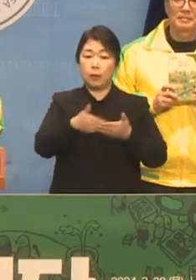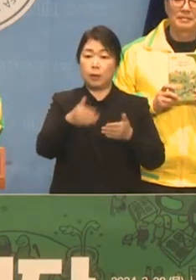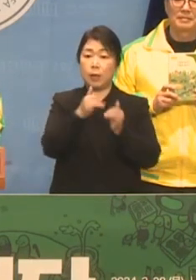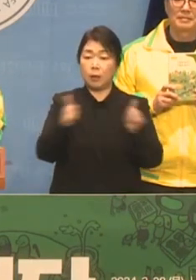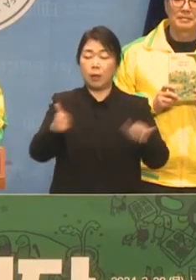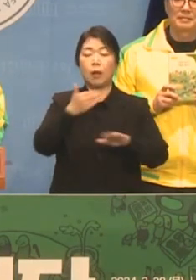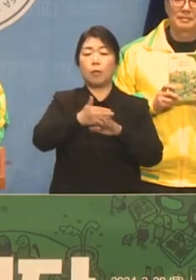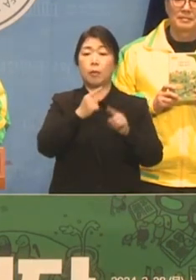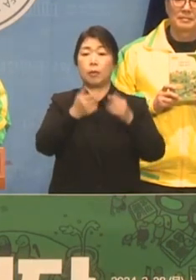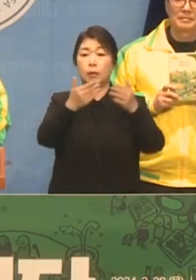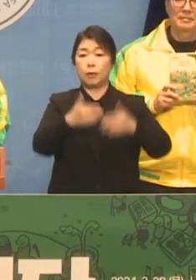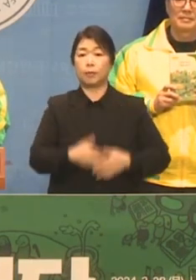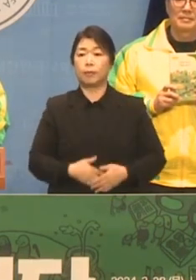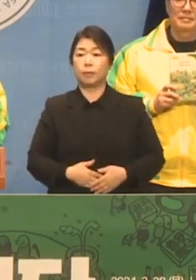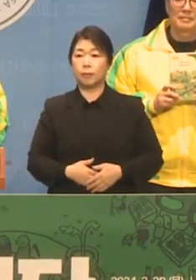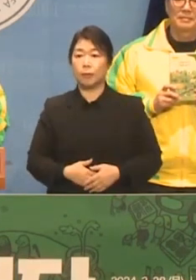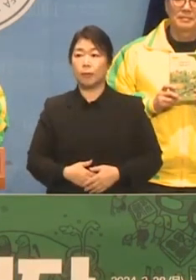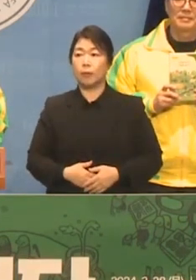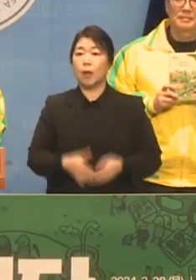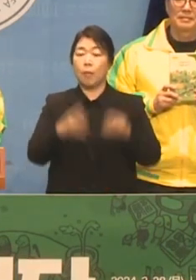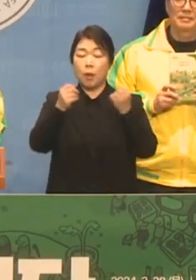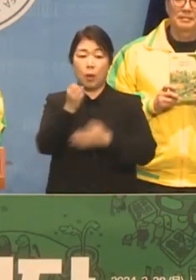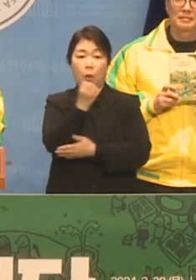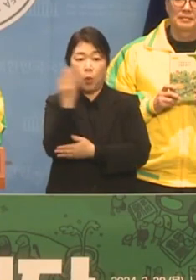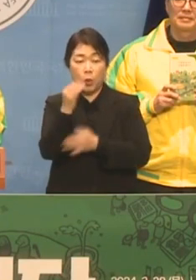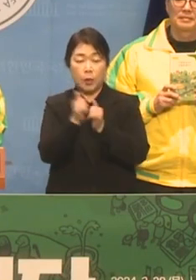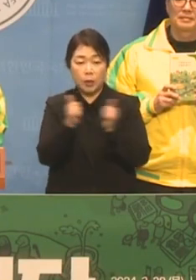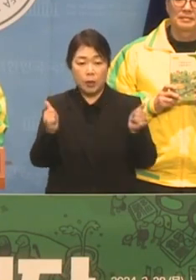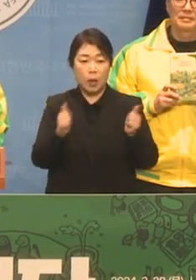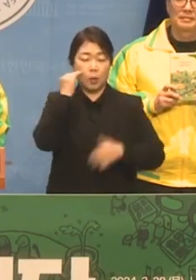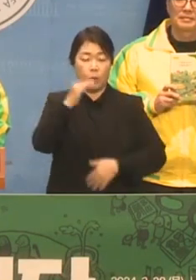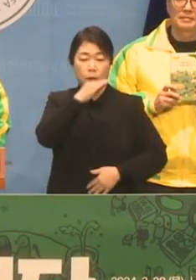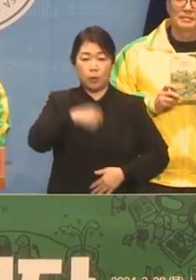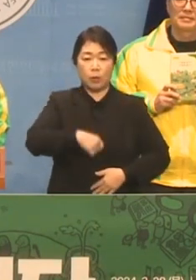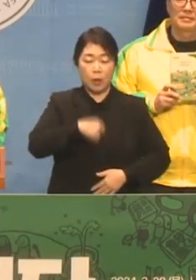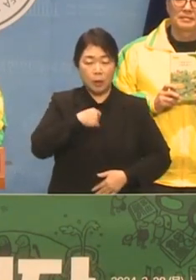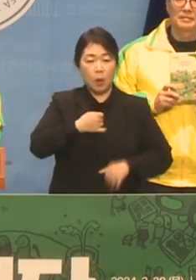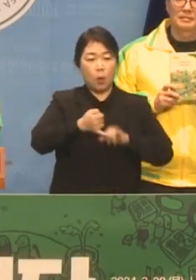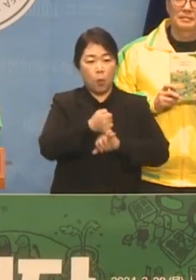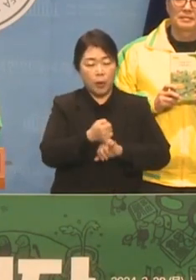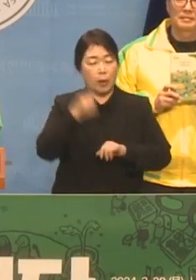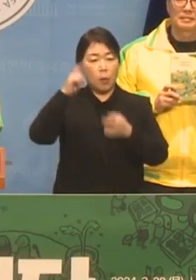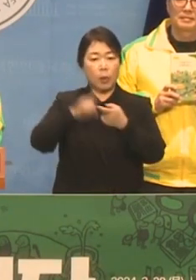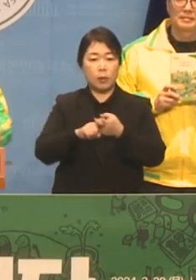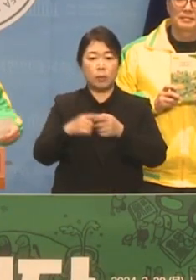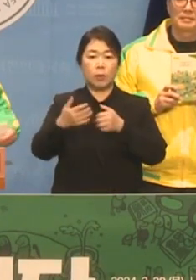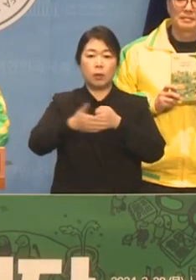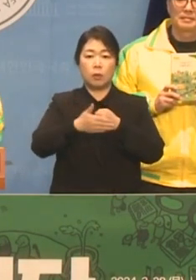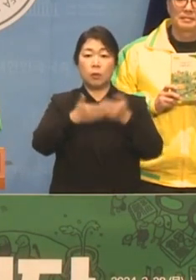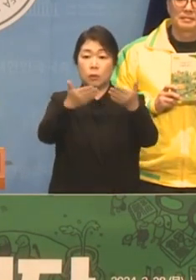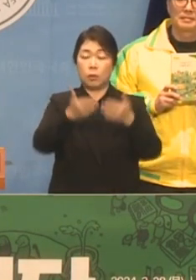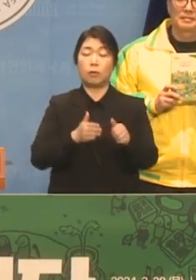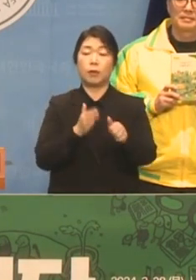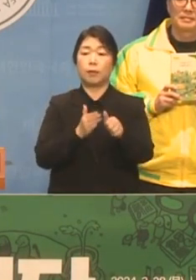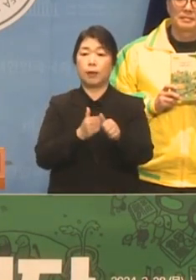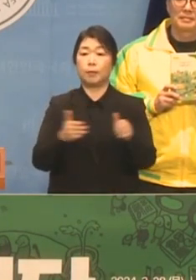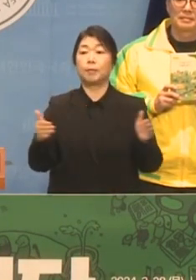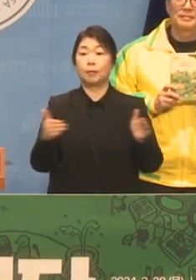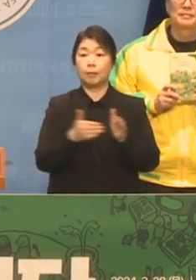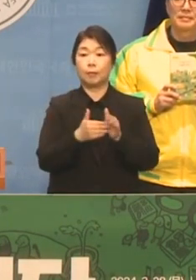드립니다 그리고 많은 언론인들의 녹색 정의당의 정책 공약에 많은 관심과 응원을 부탁드리겠습니다